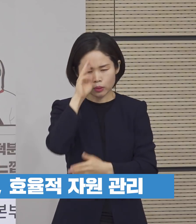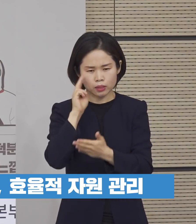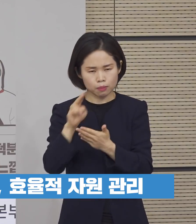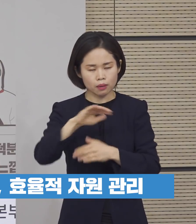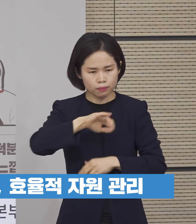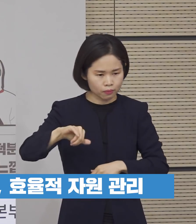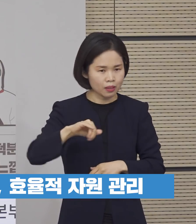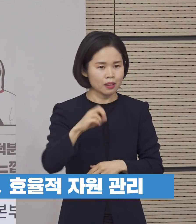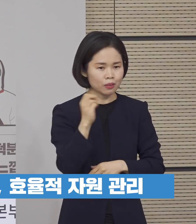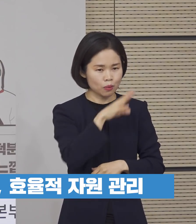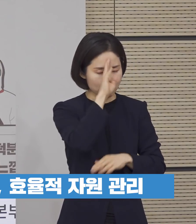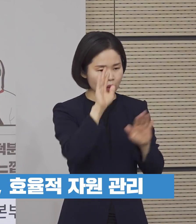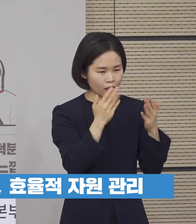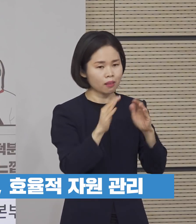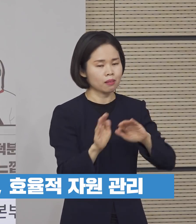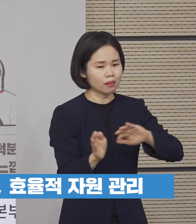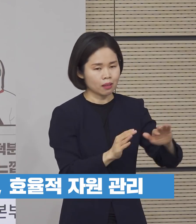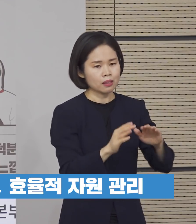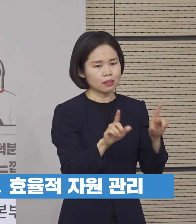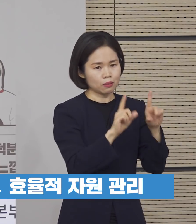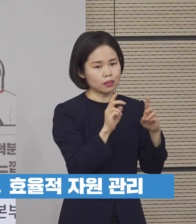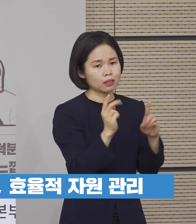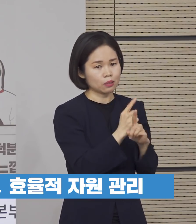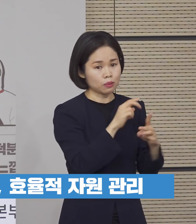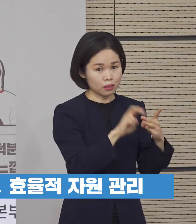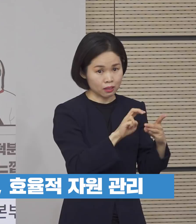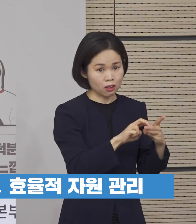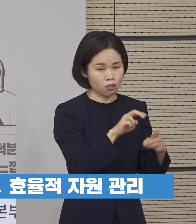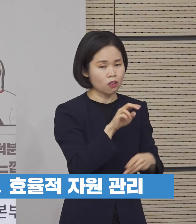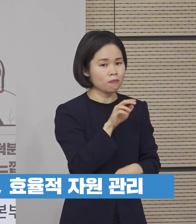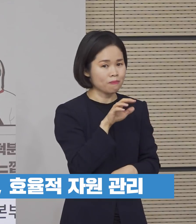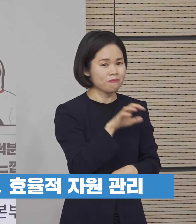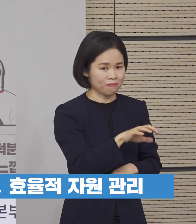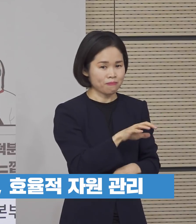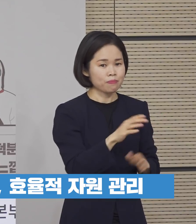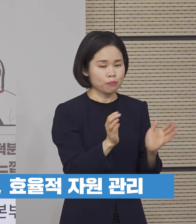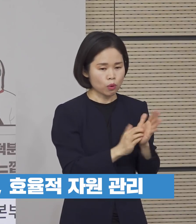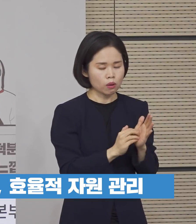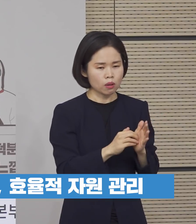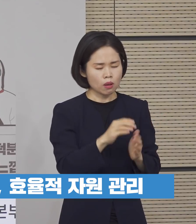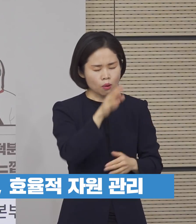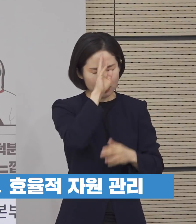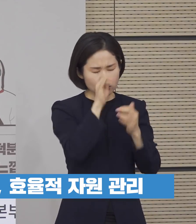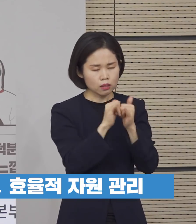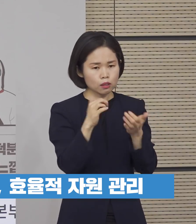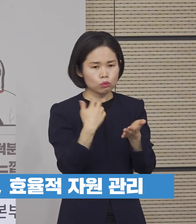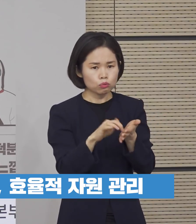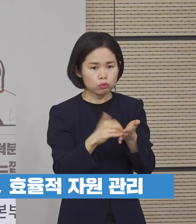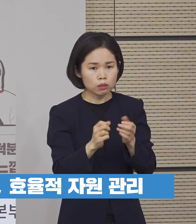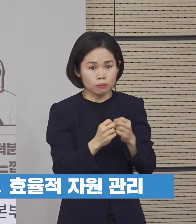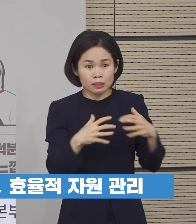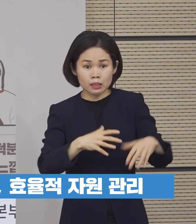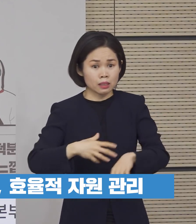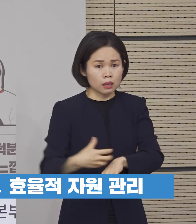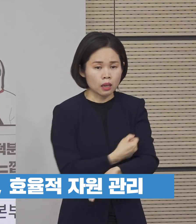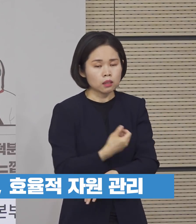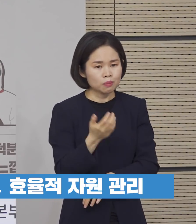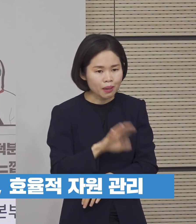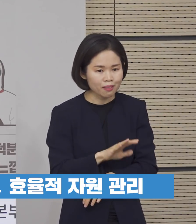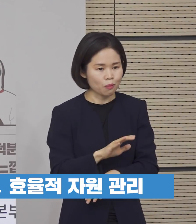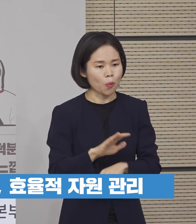새로운 방식으로 급격한 환자 증가에도 불구하고 중증도 별로 환자를 분류